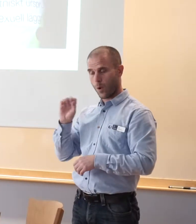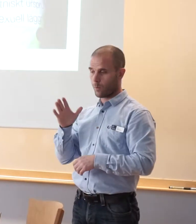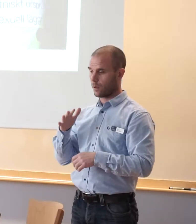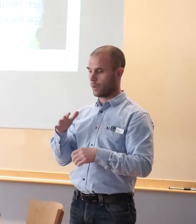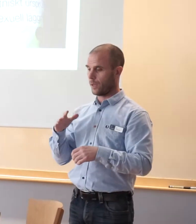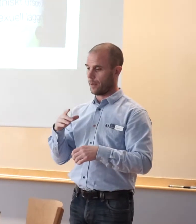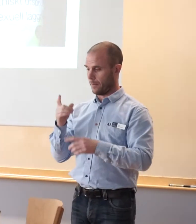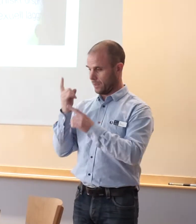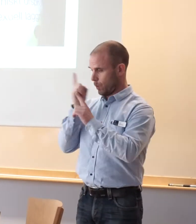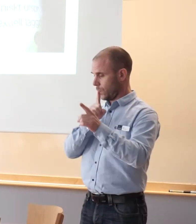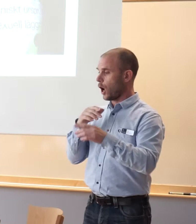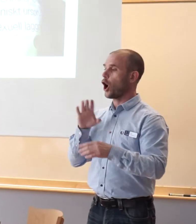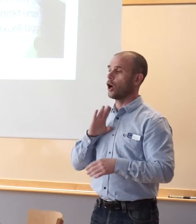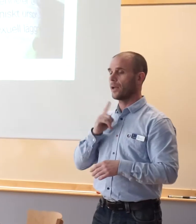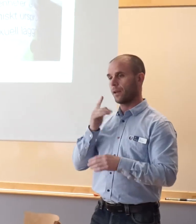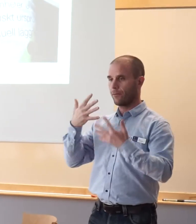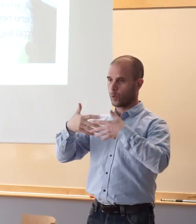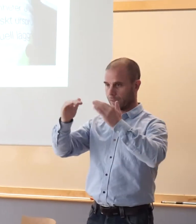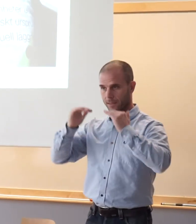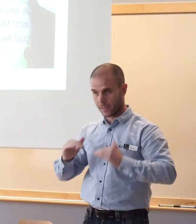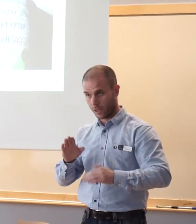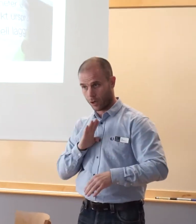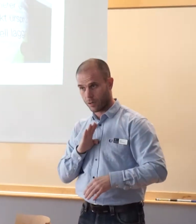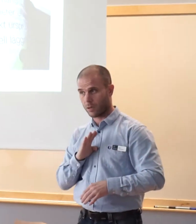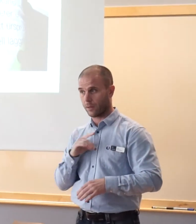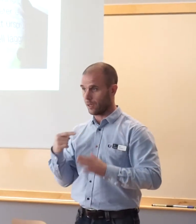personer med funktionsnedsättning. Även om det inte gäller